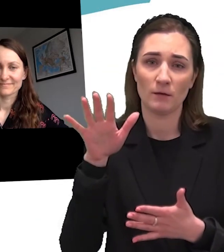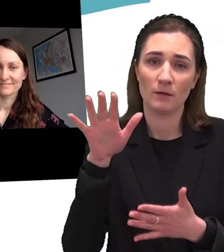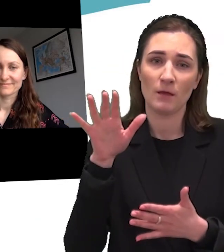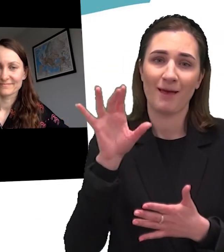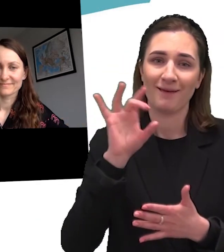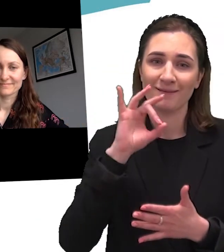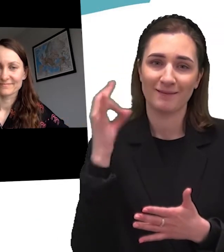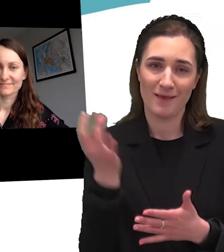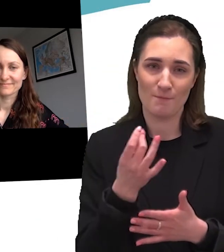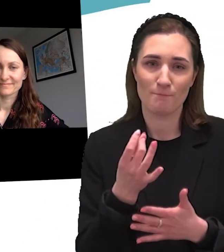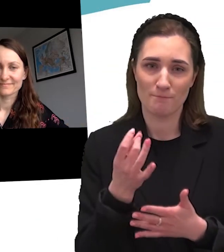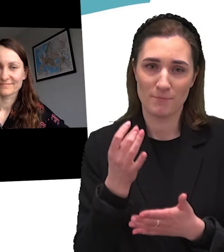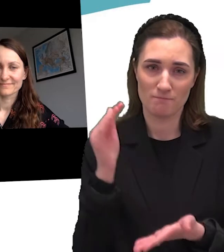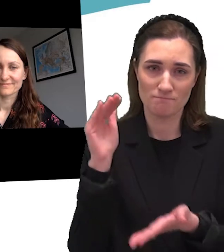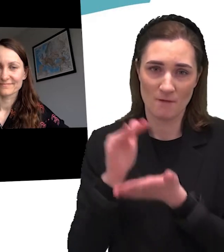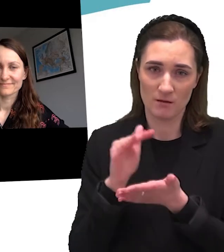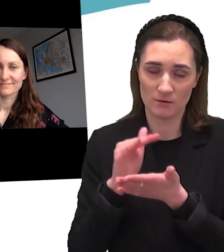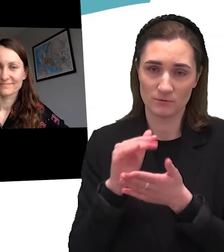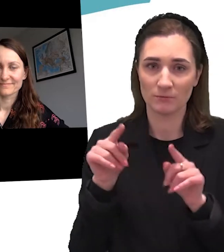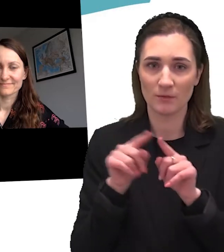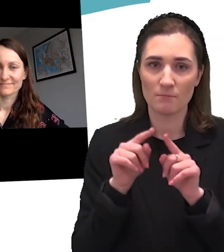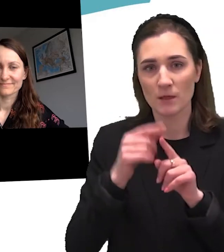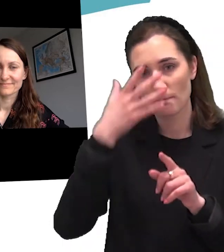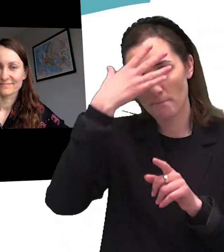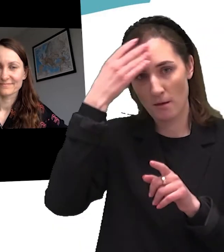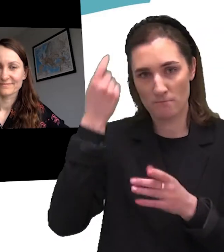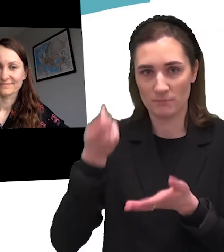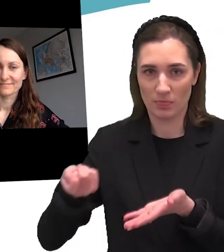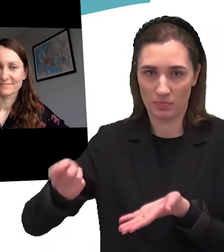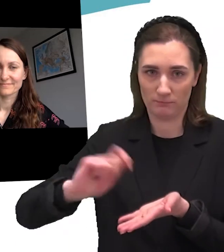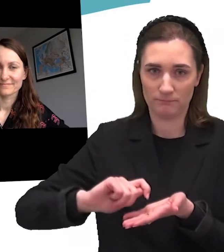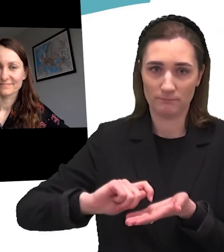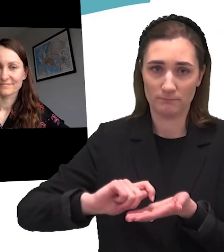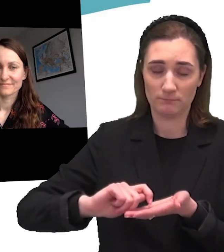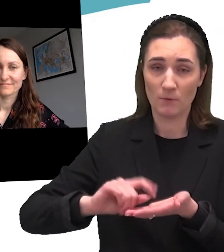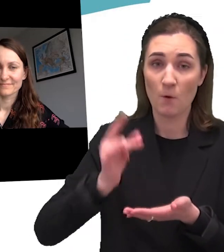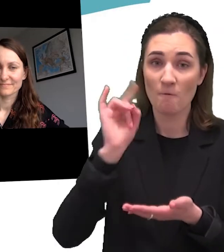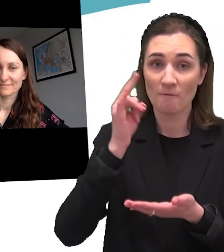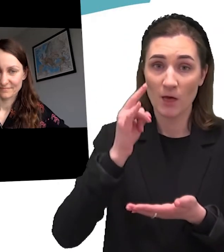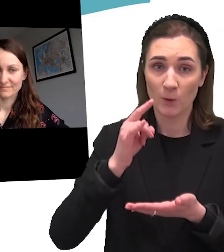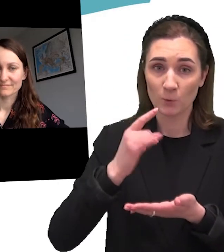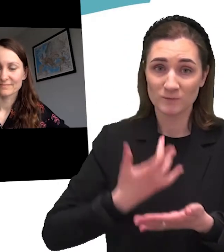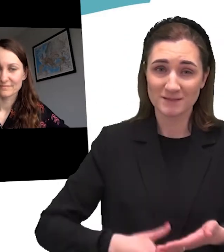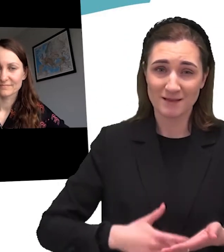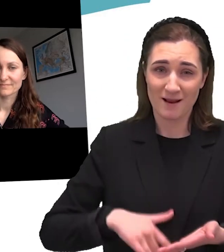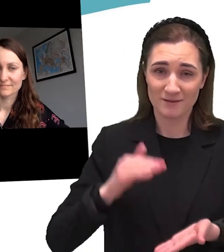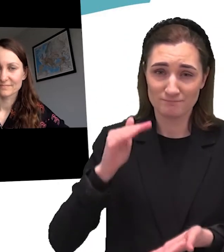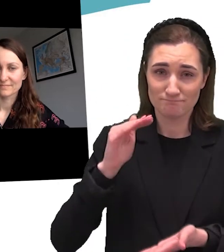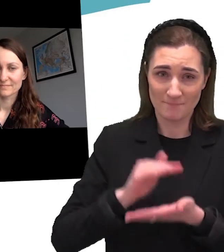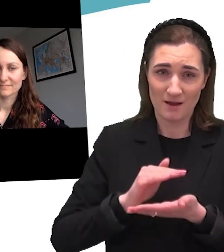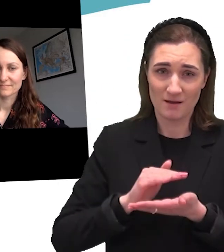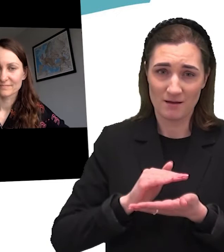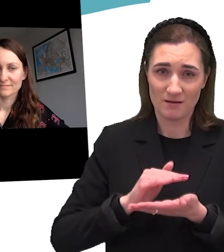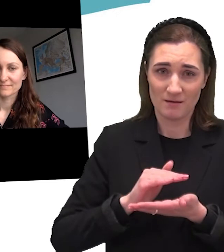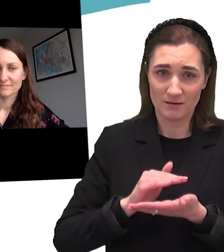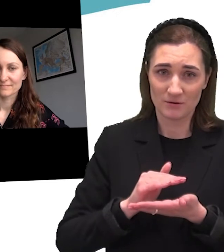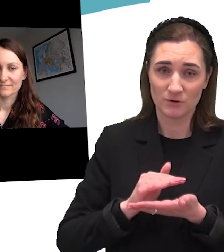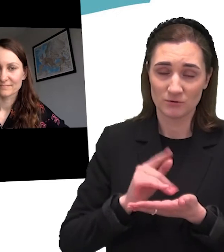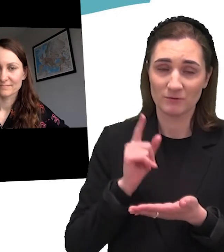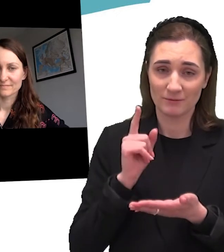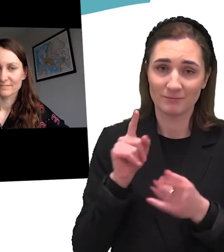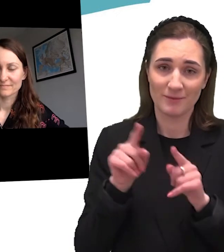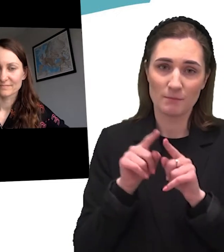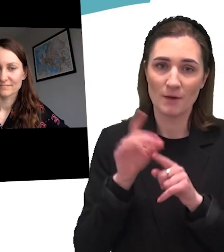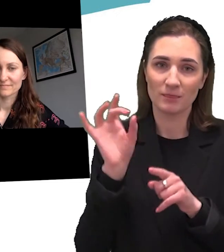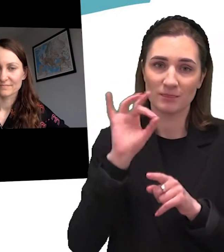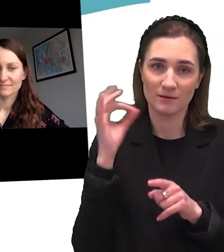dabar populiaru valgyti mažiau riebalų, tai ir tiem vaikam pamiršti įdėti. O vaikų skrandžio tūris yra